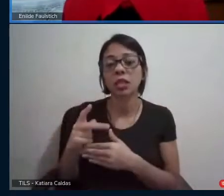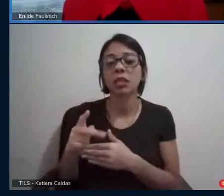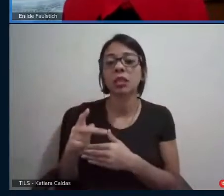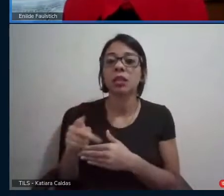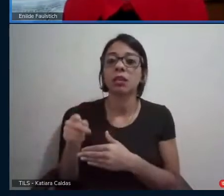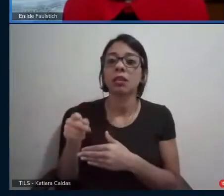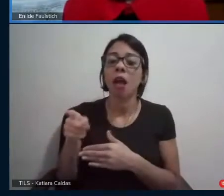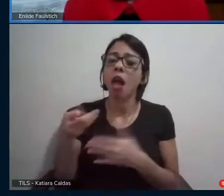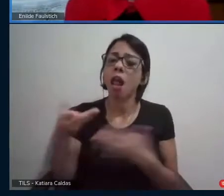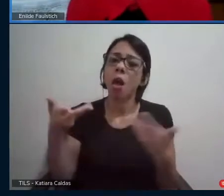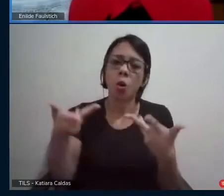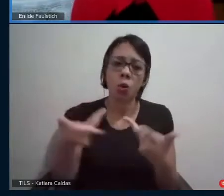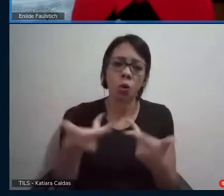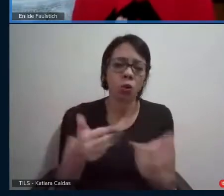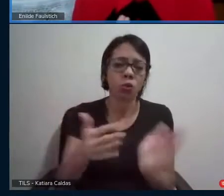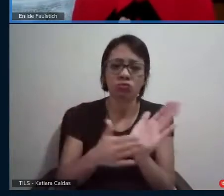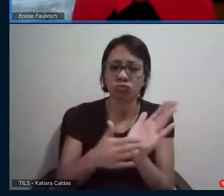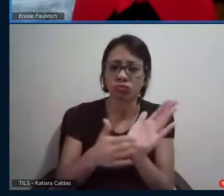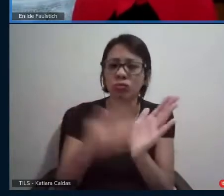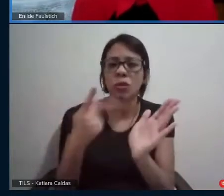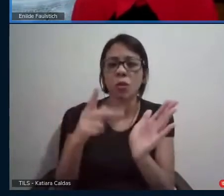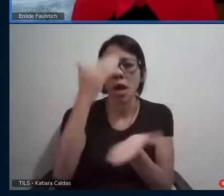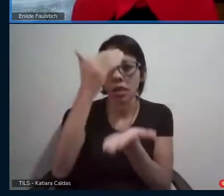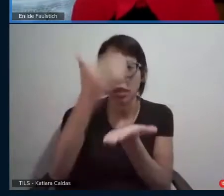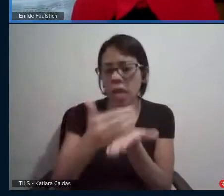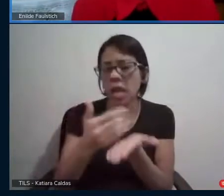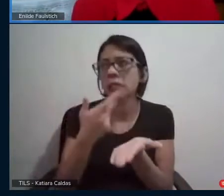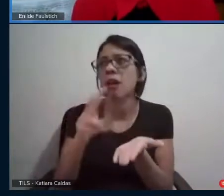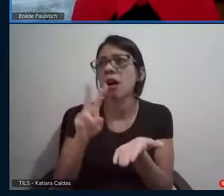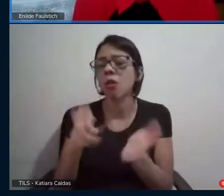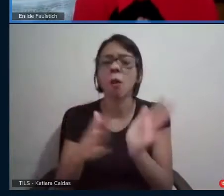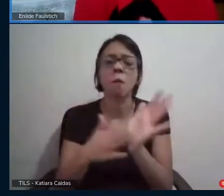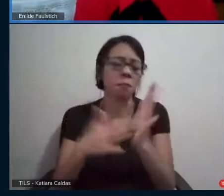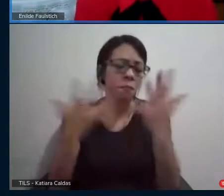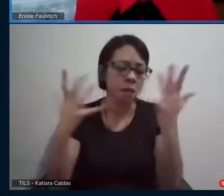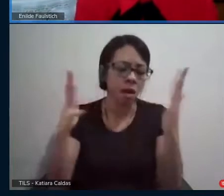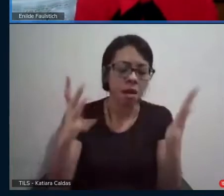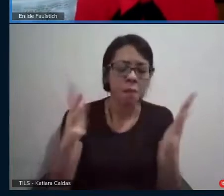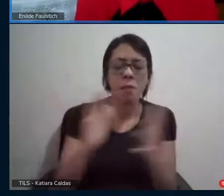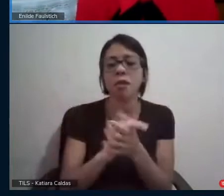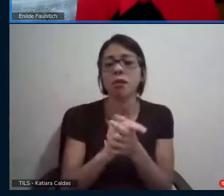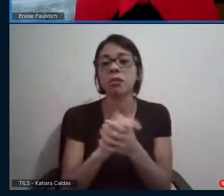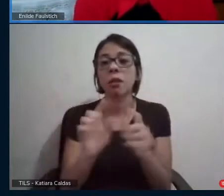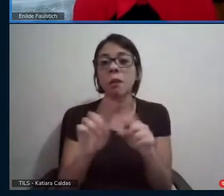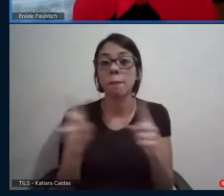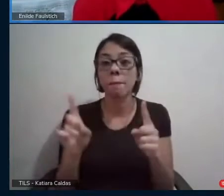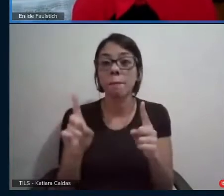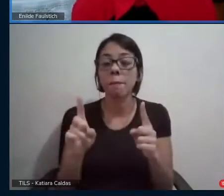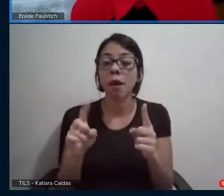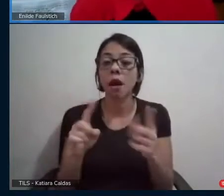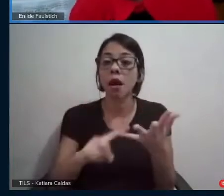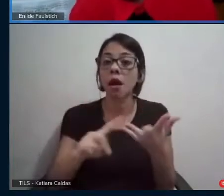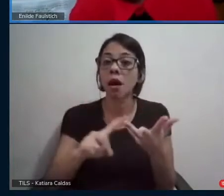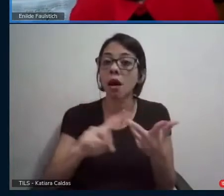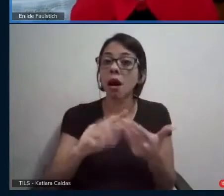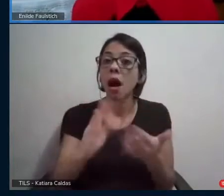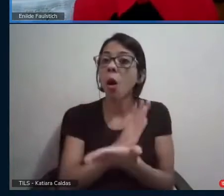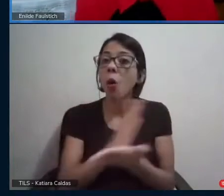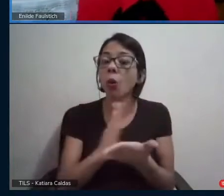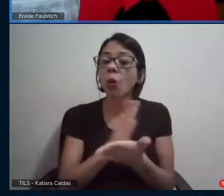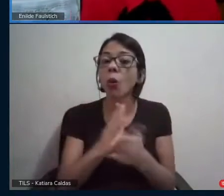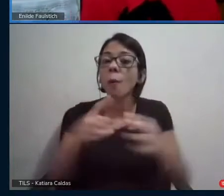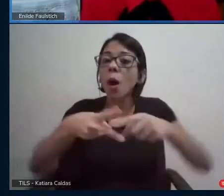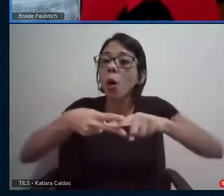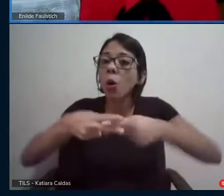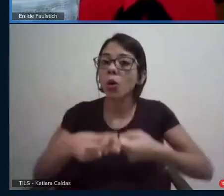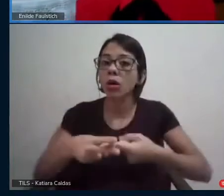ela elogia muito a tese, ela dá os parabéns, mas ela indica algumas correções, mas